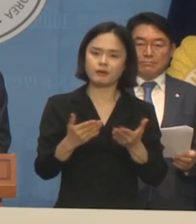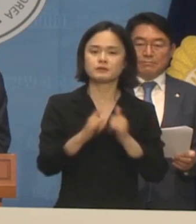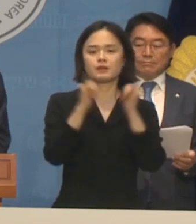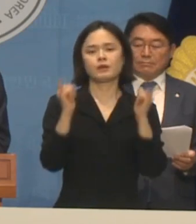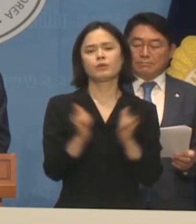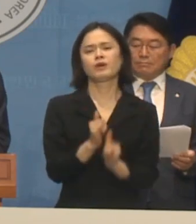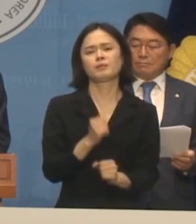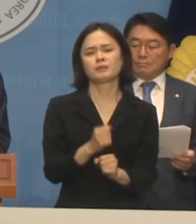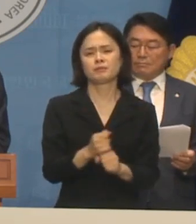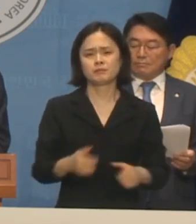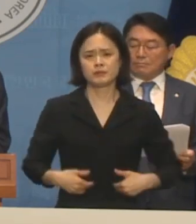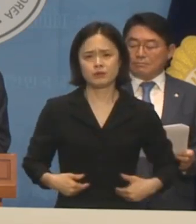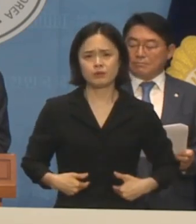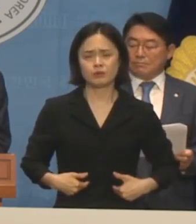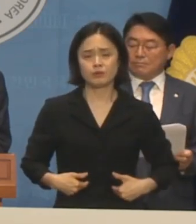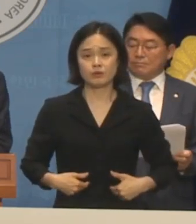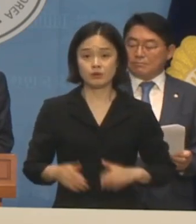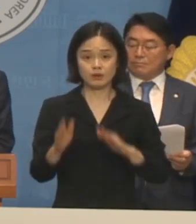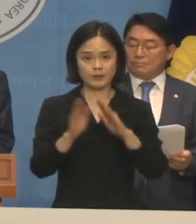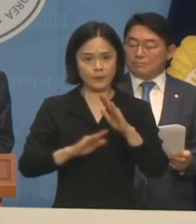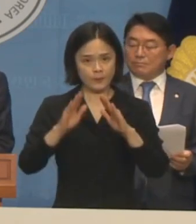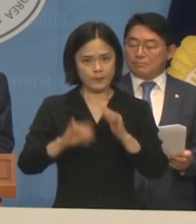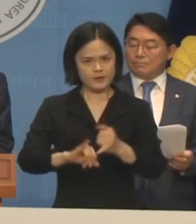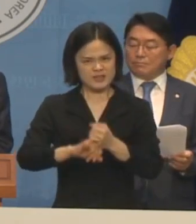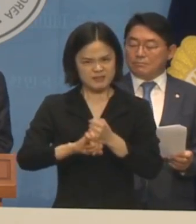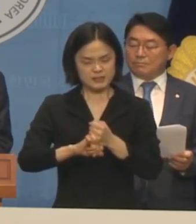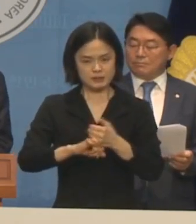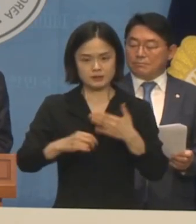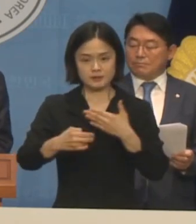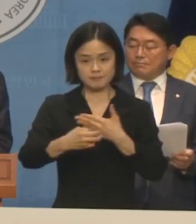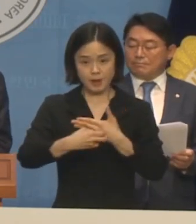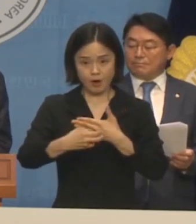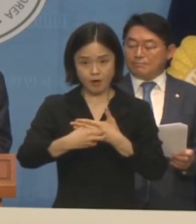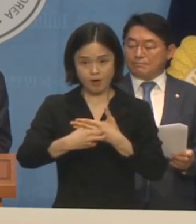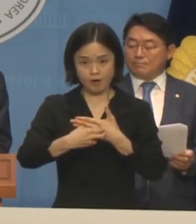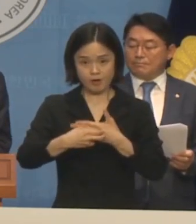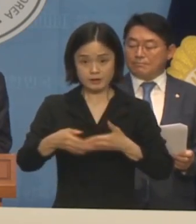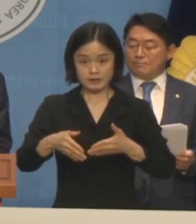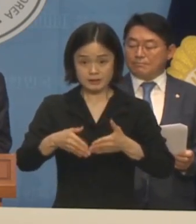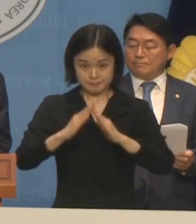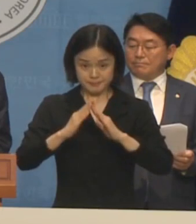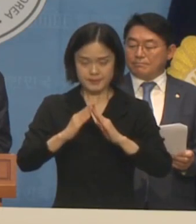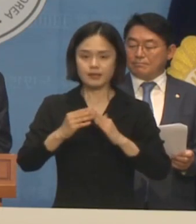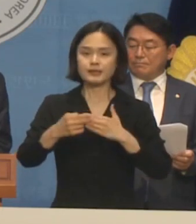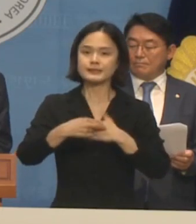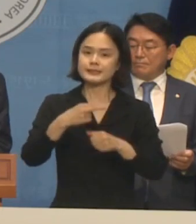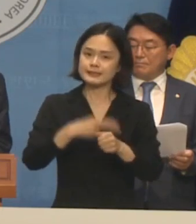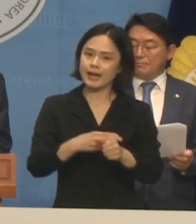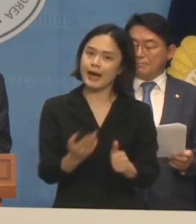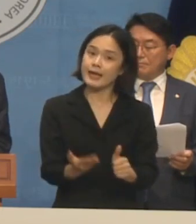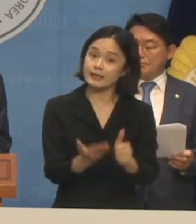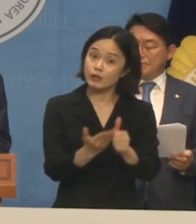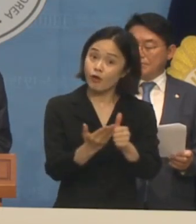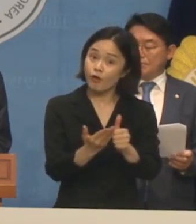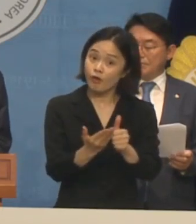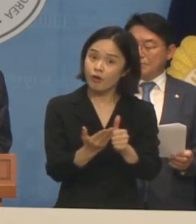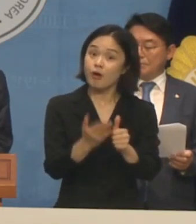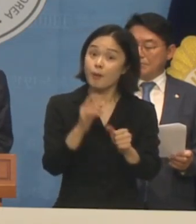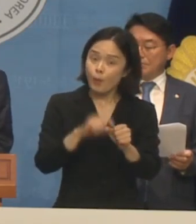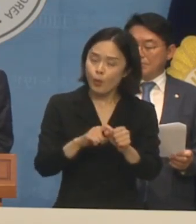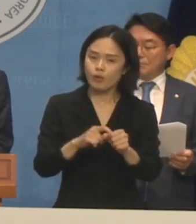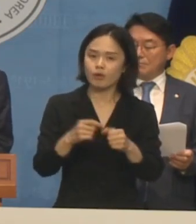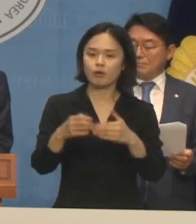공공, 필수, 지역의료를 담당할 공공의사를 양성하는 공공의대가 반드시 설립되어야